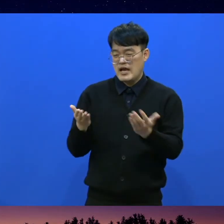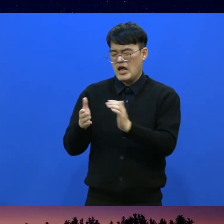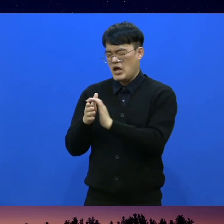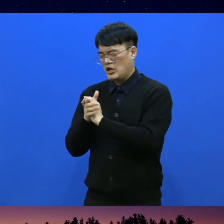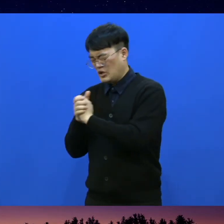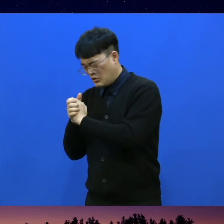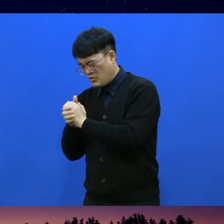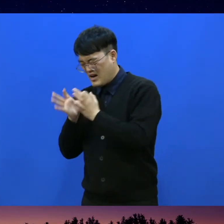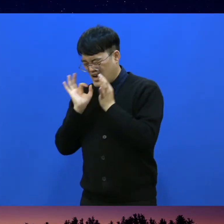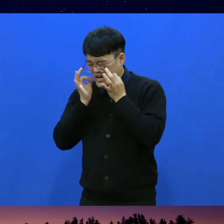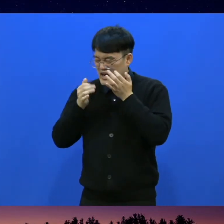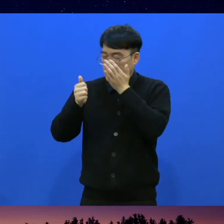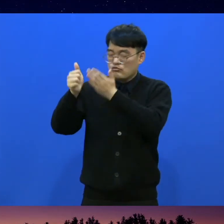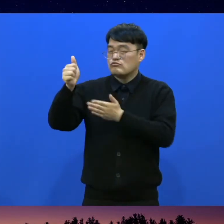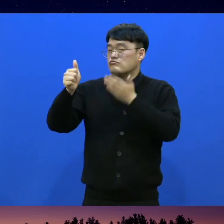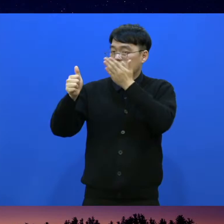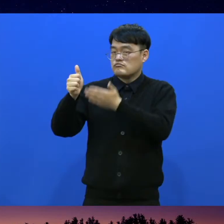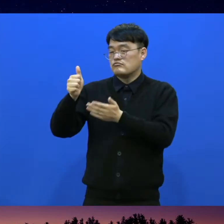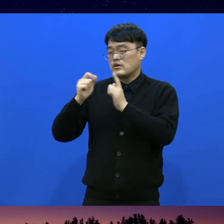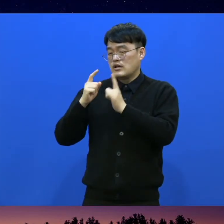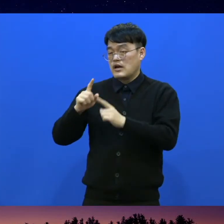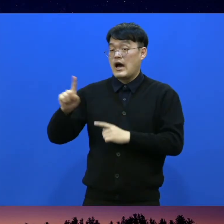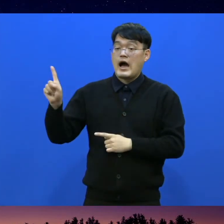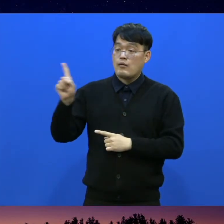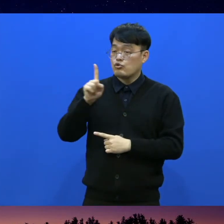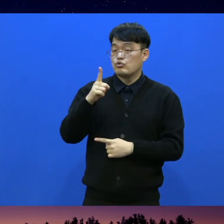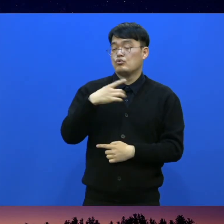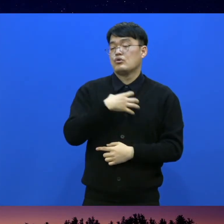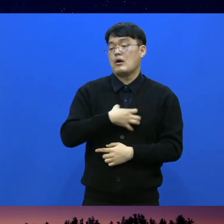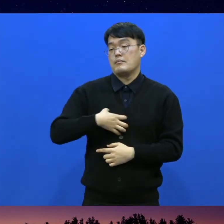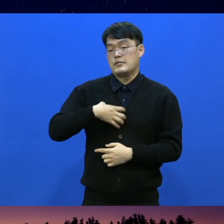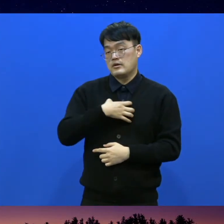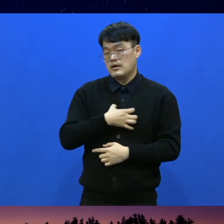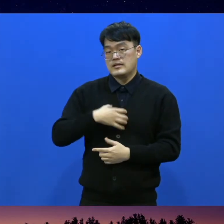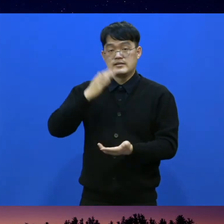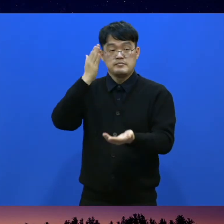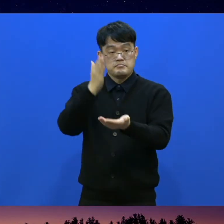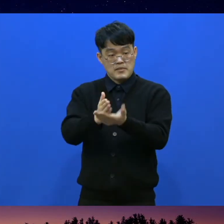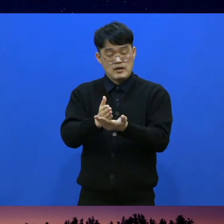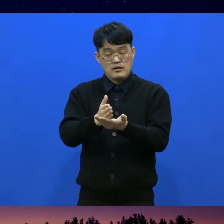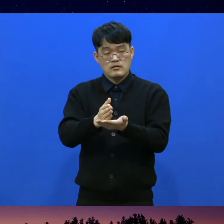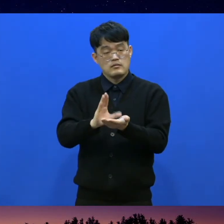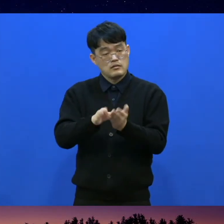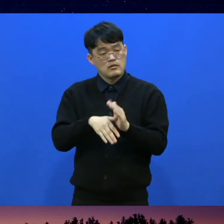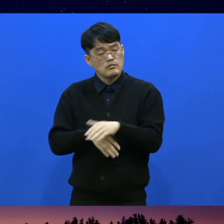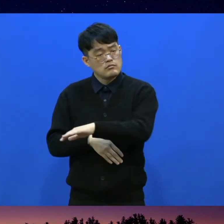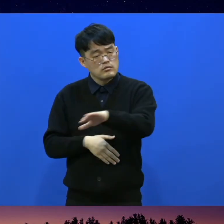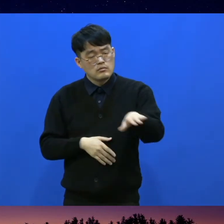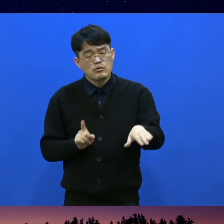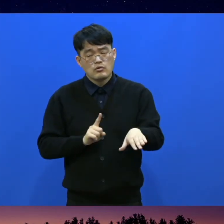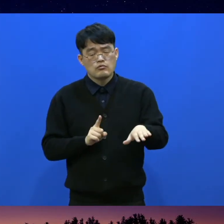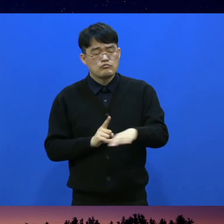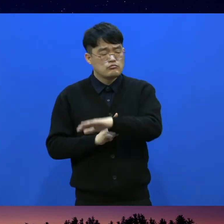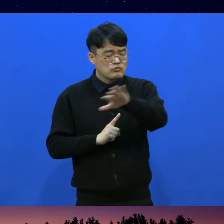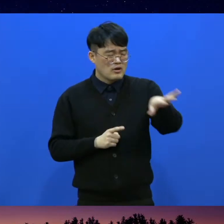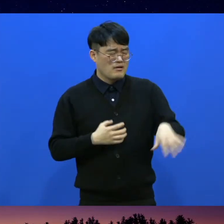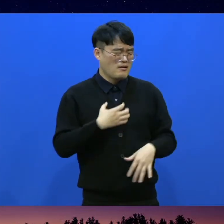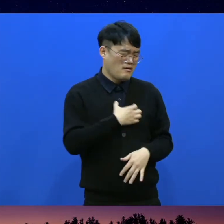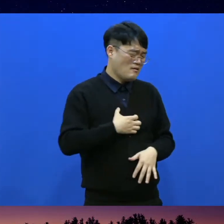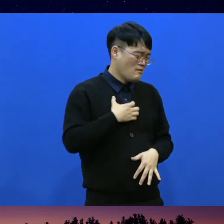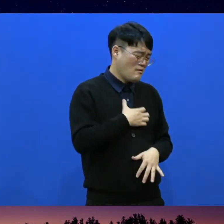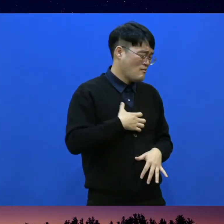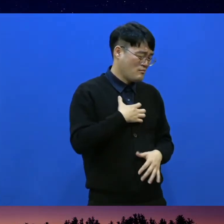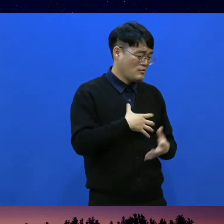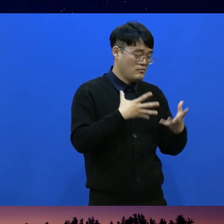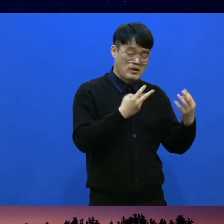이게 아무것도 염려하지 말고 할 때, 여러분 우리는 여기에서 몰라요. 우리는 염려를 얼마나 많이 합니까?